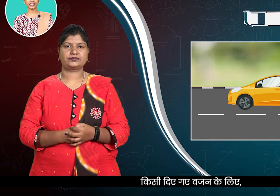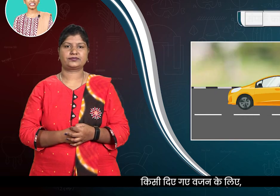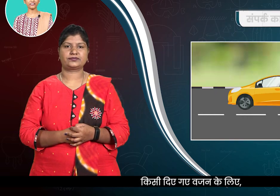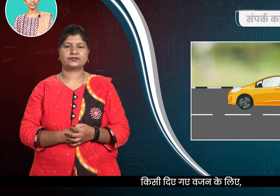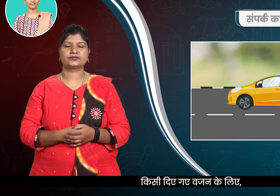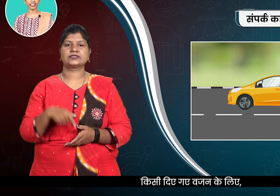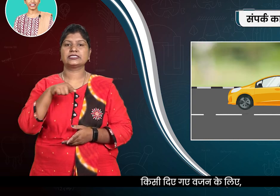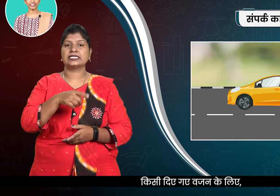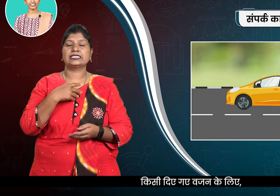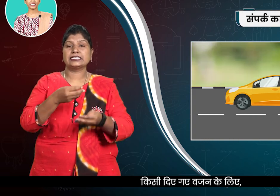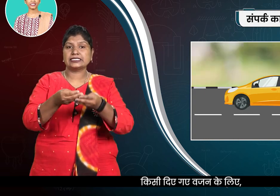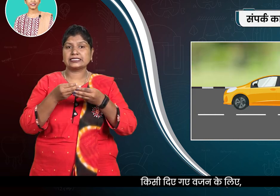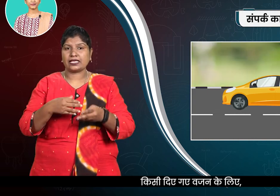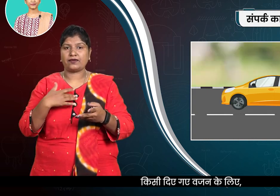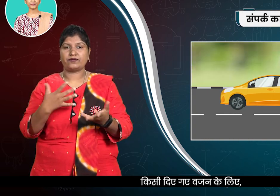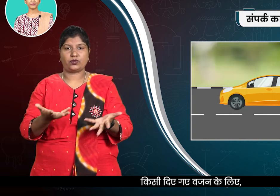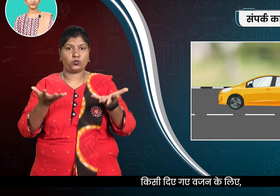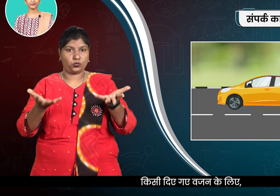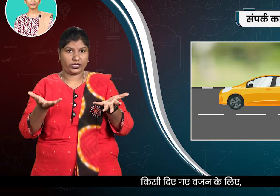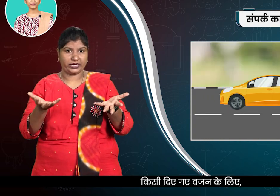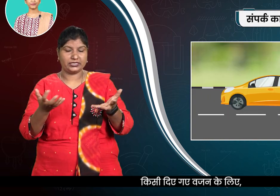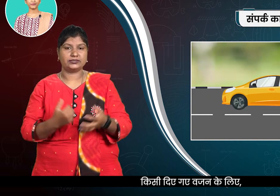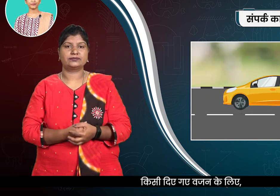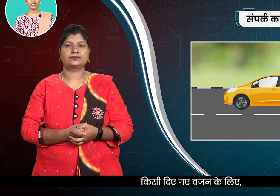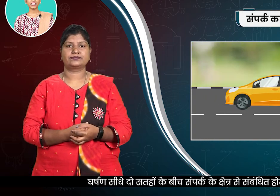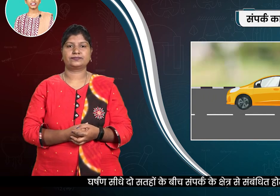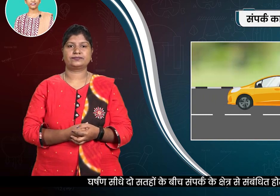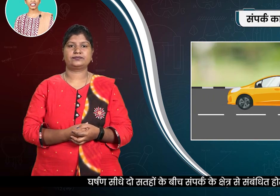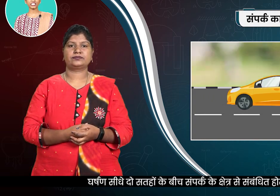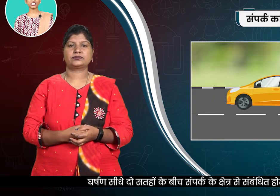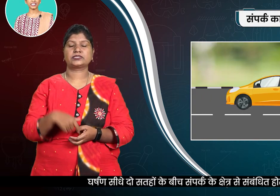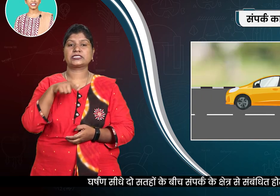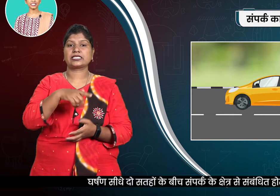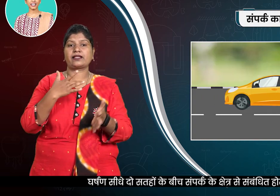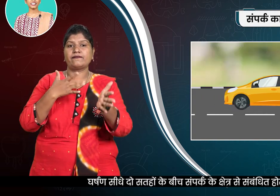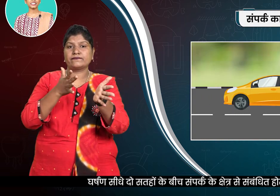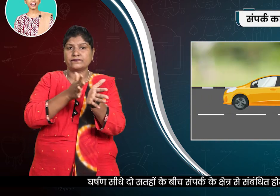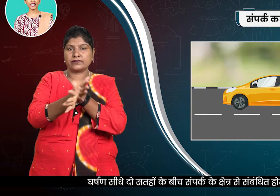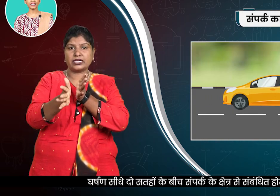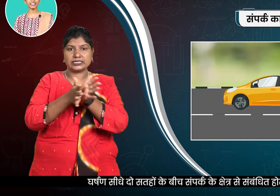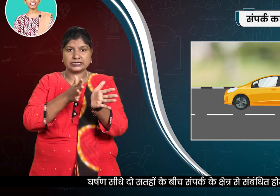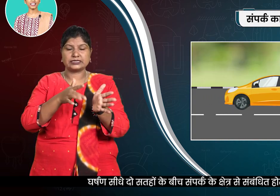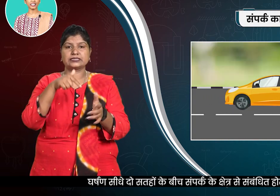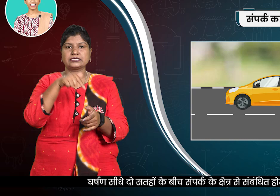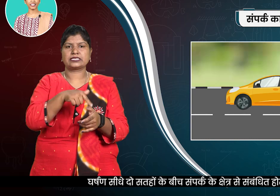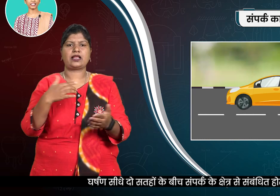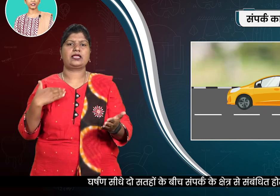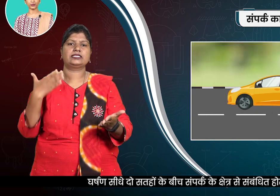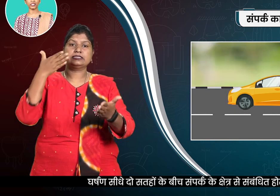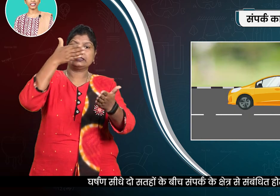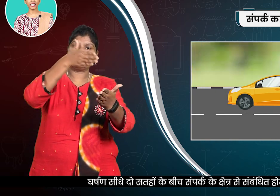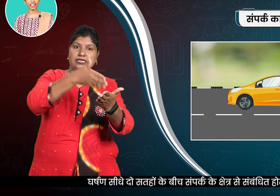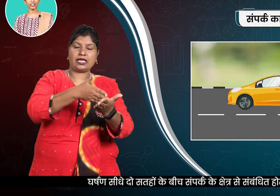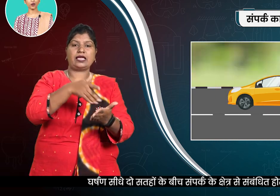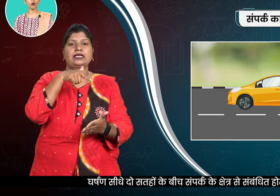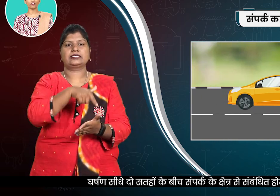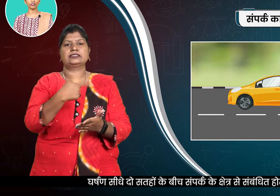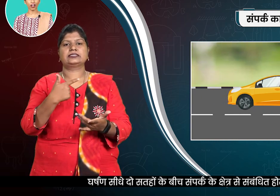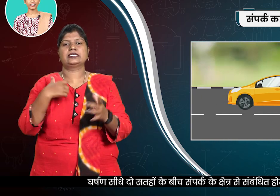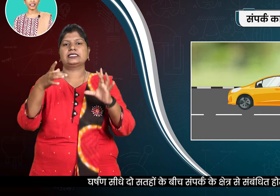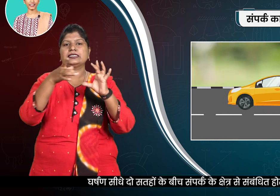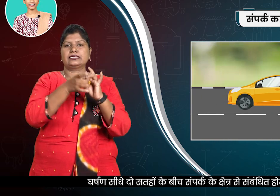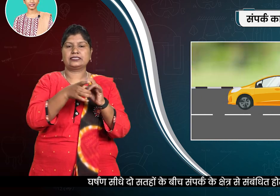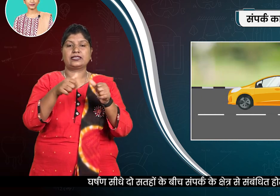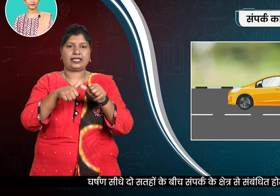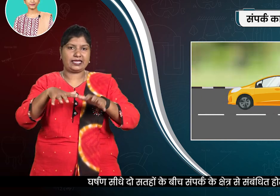किसी दिये गए वजन के लिए घर्शन सीधे दो सतों के बीच संपर के क्षेतर से सम्मन्दित